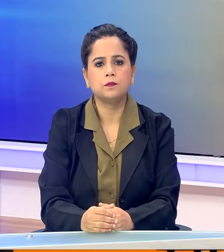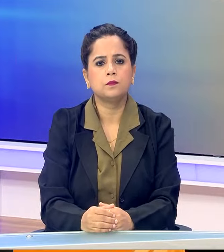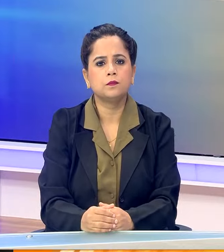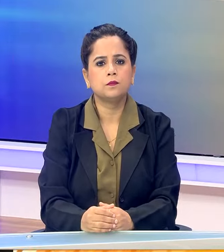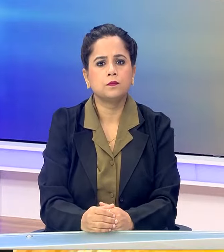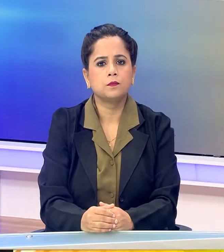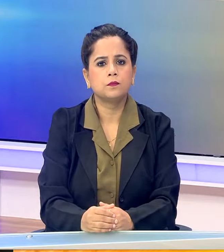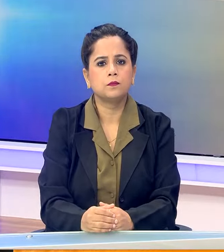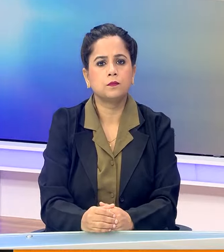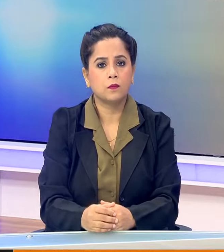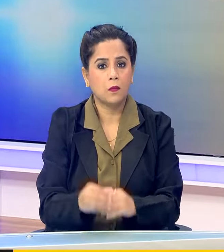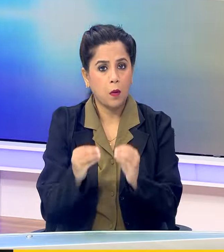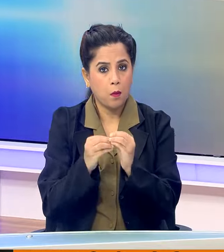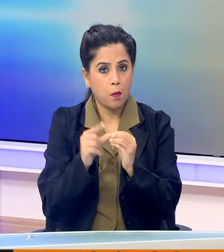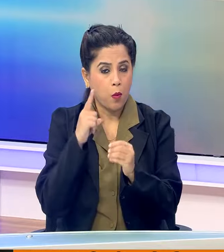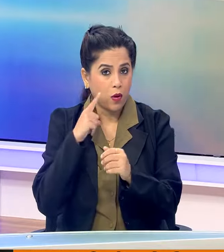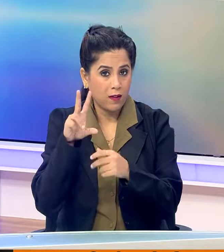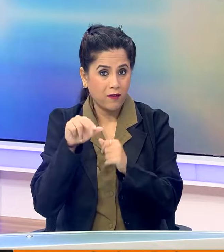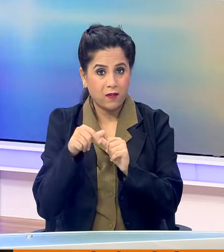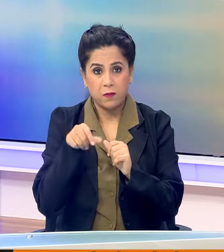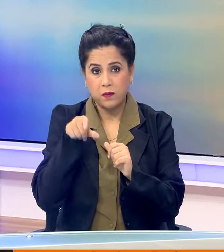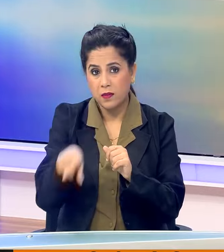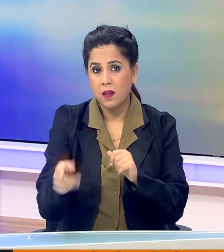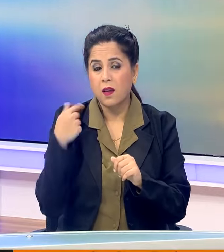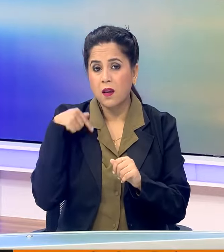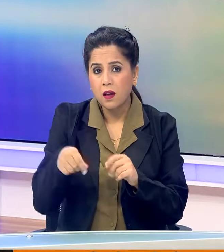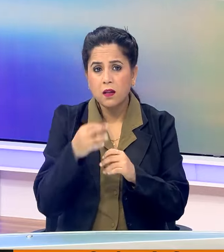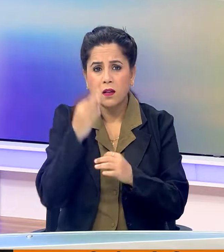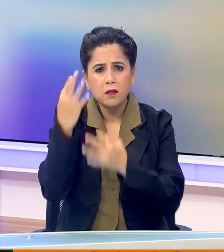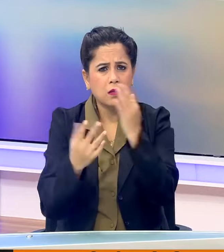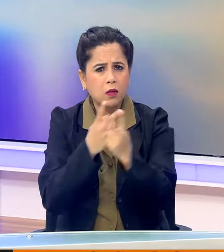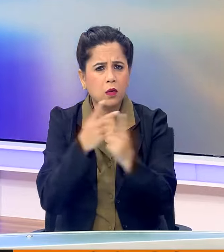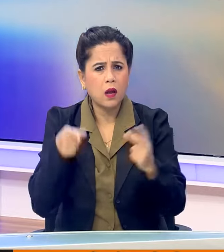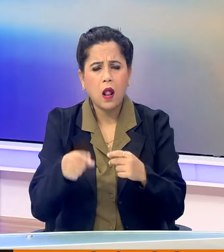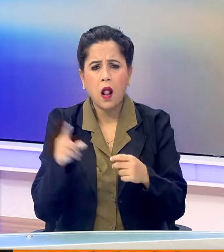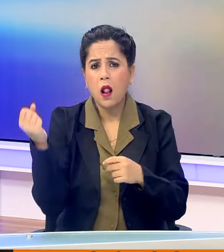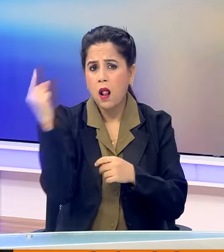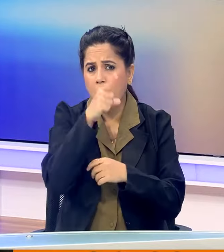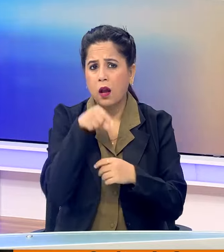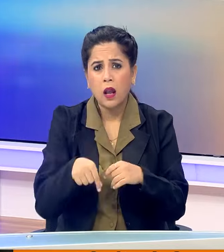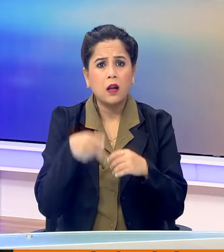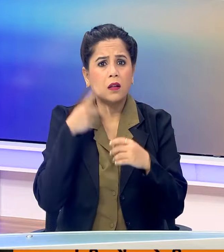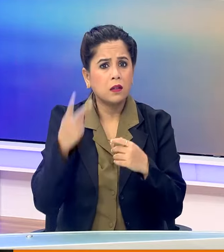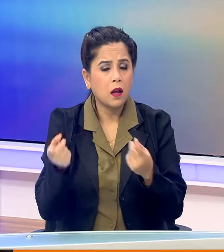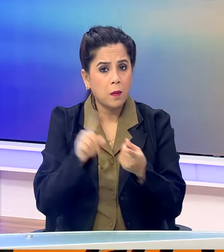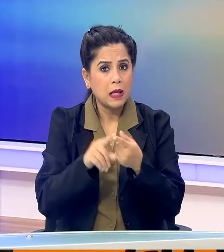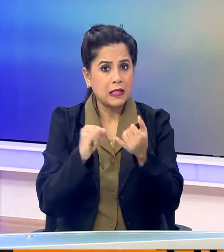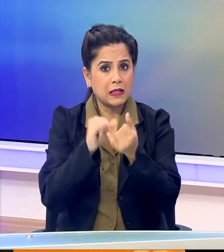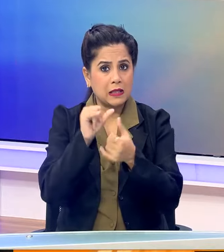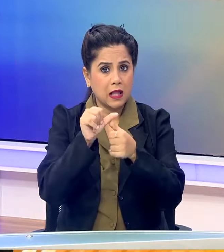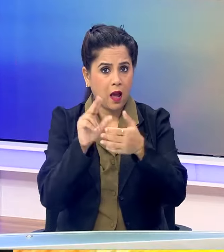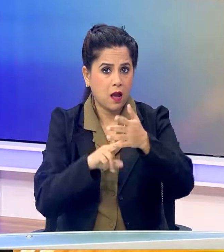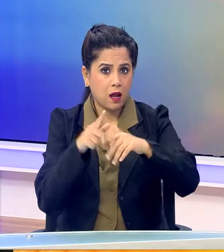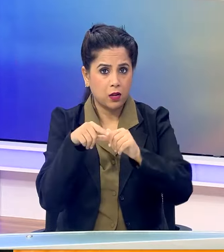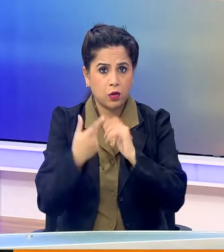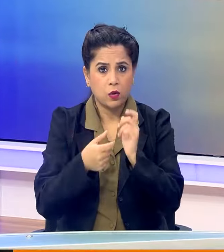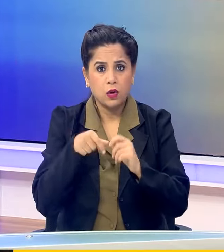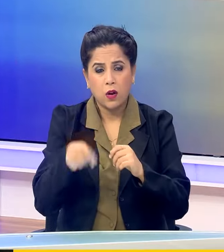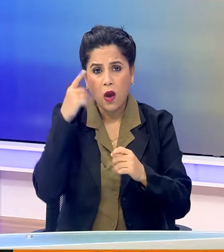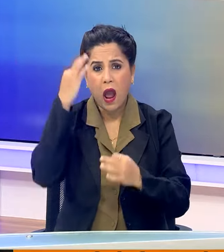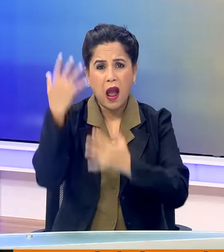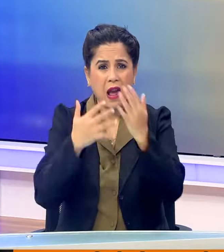है बोलिवियाई अग्नि शम कों ने एक महीने तक चली तबाही के बाद सांता क्रूज क्षेत्र में व्यापक आग पर काबू